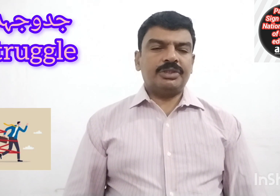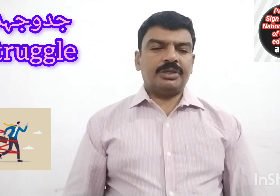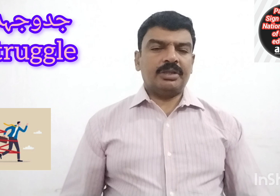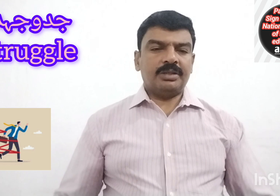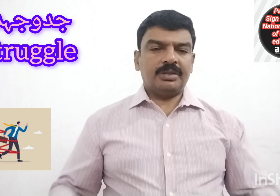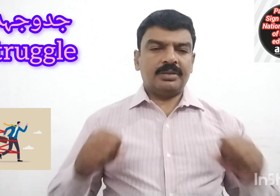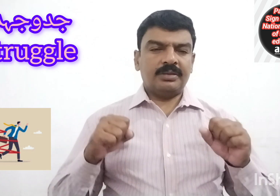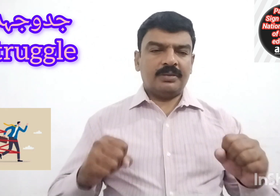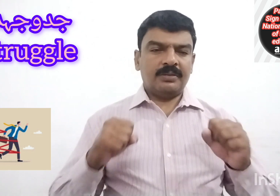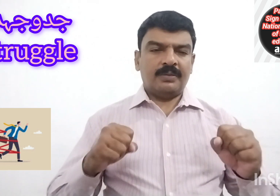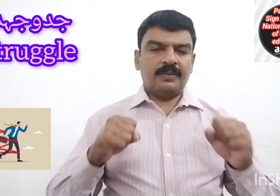जिद्दोजहद,